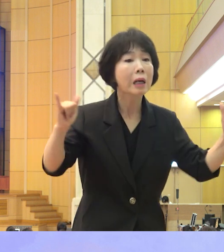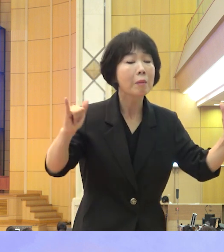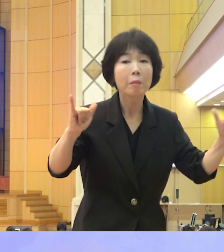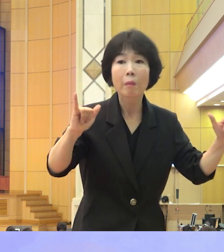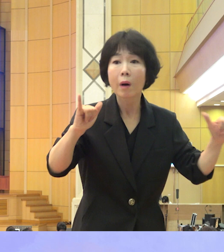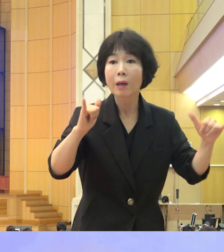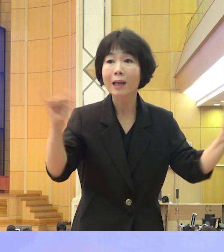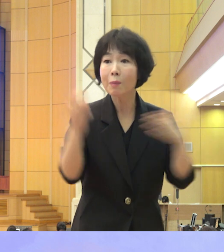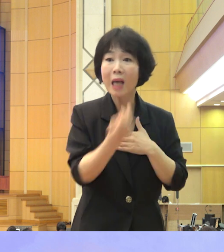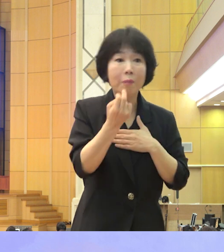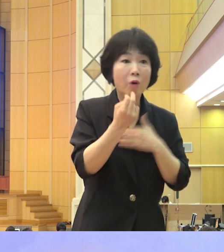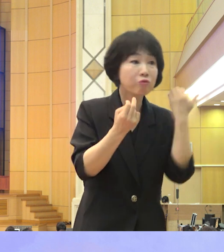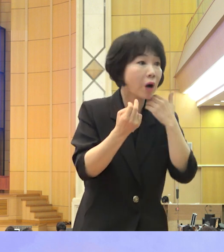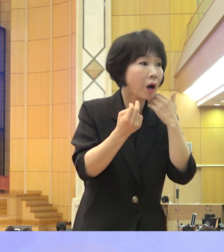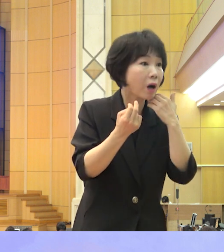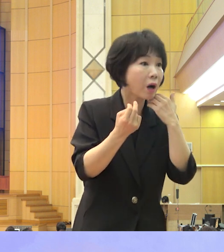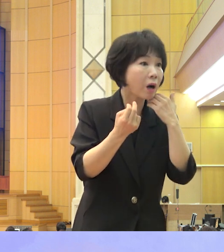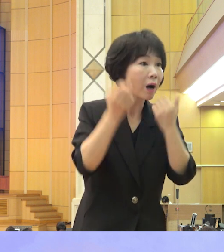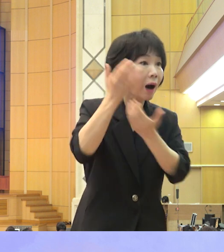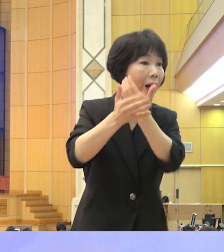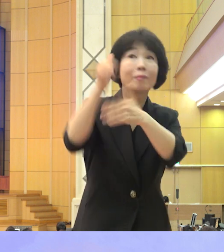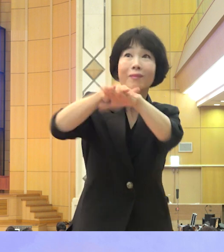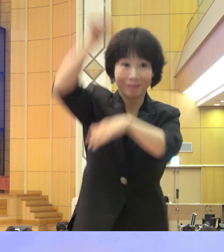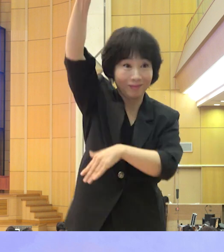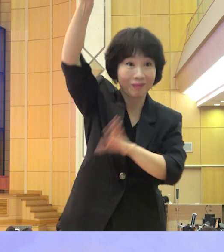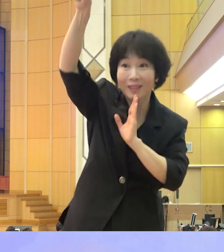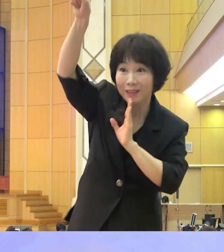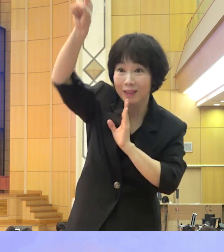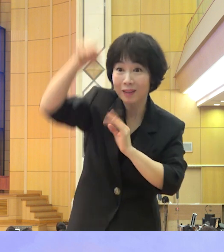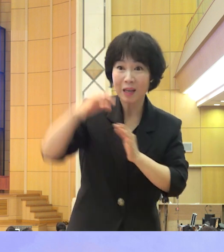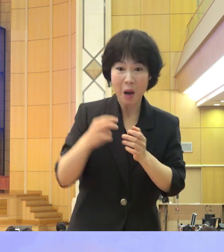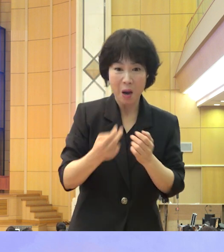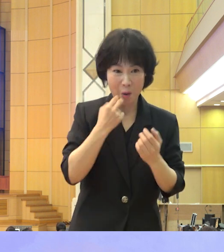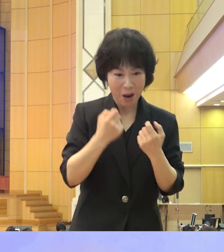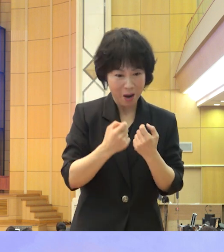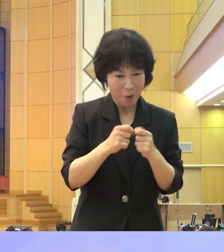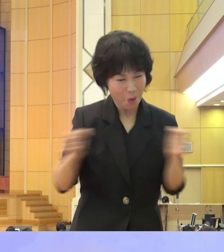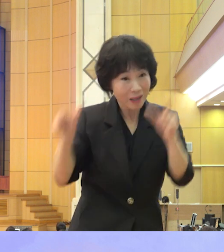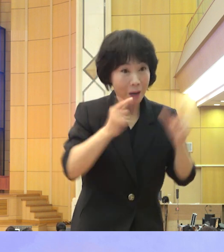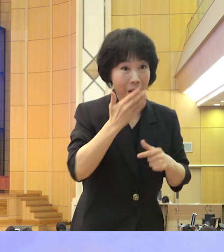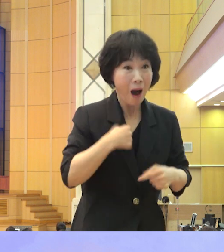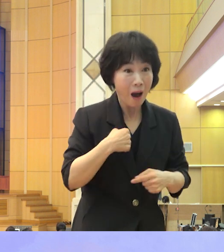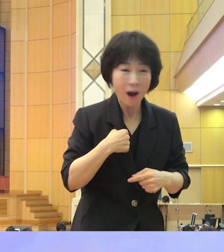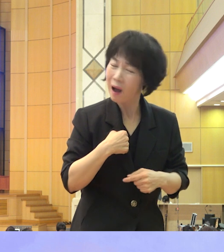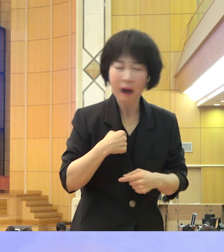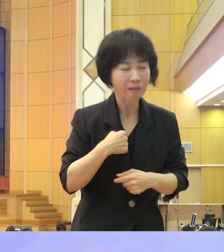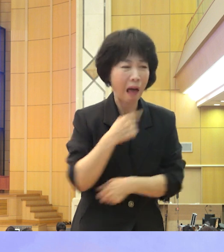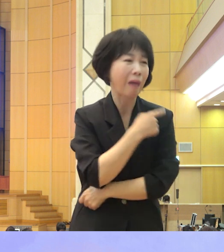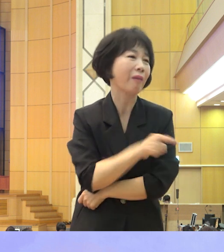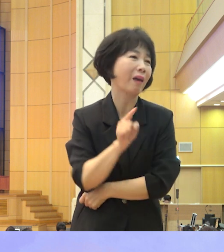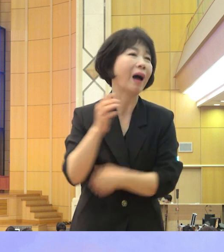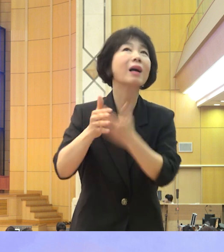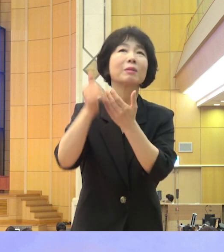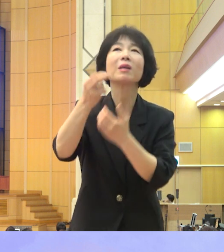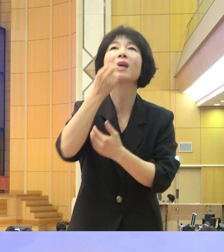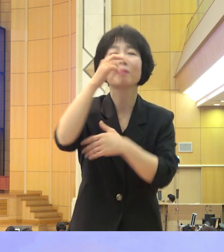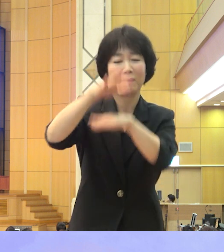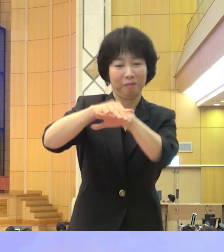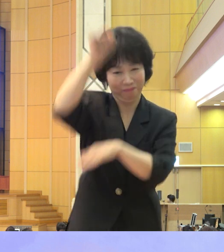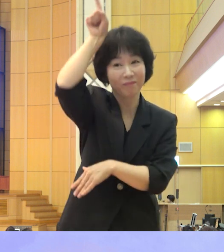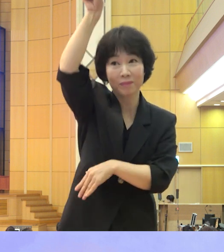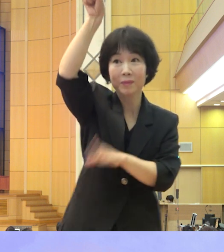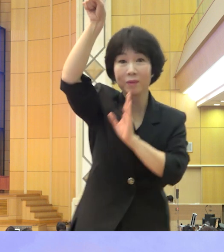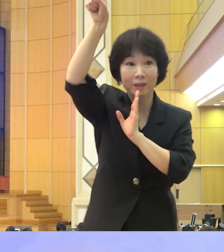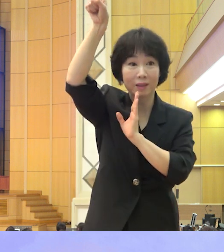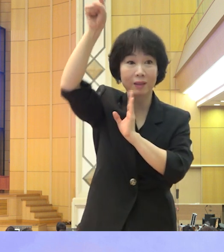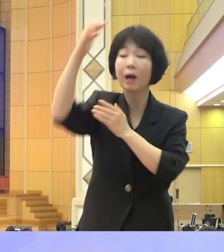제천이라고 하나님께 다 달려있지요. 100% 하나님이 우리에게 생명 주니까 내가